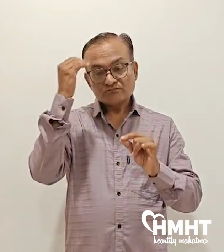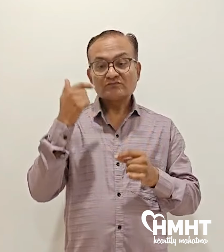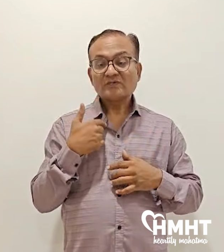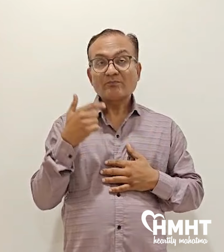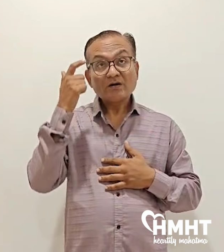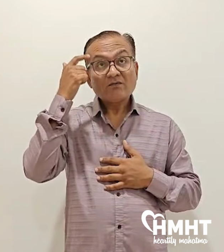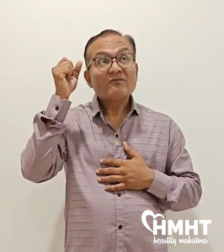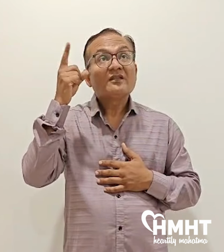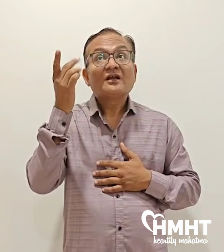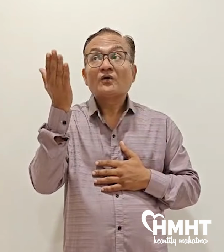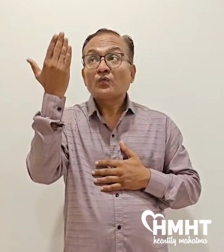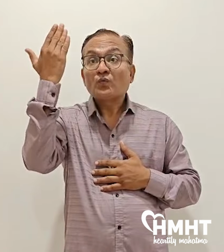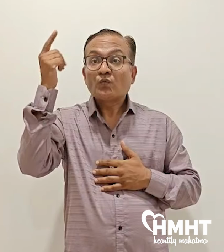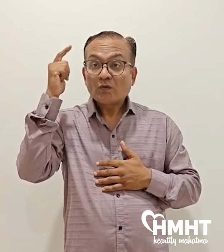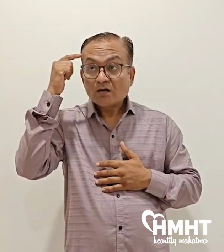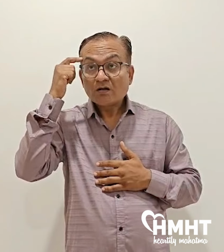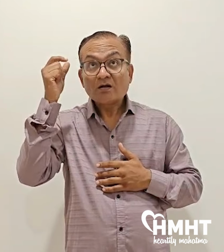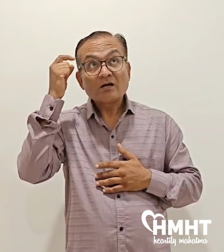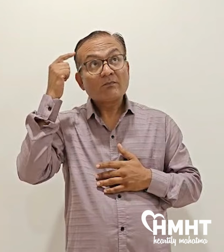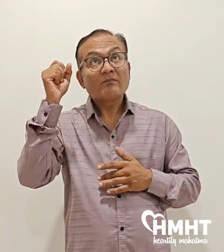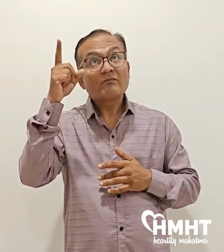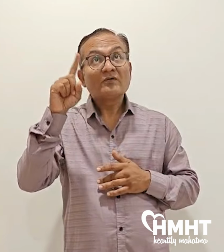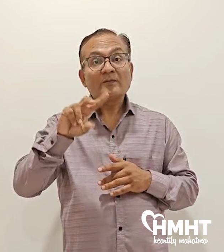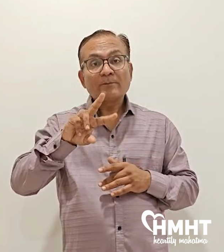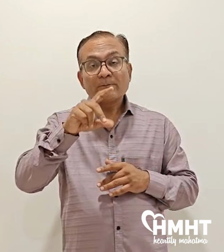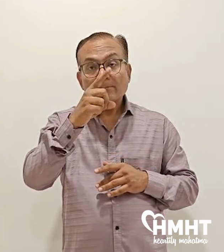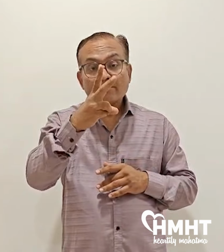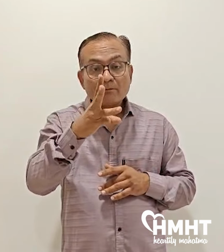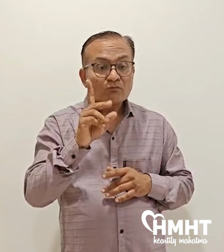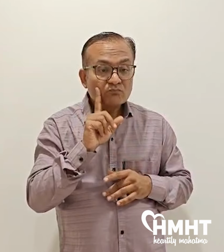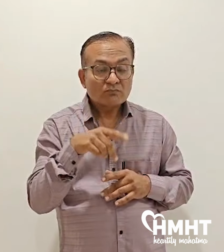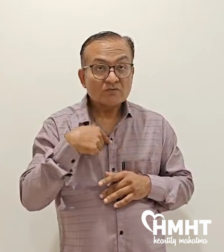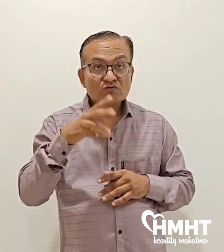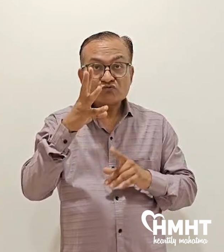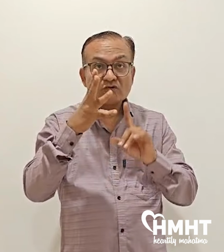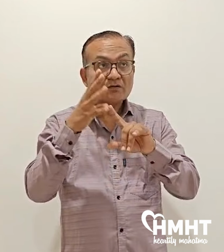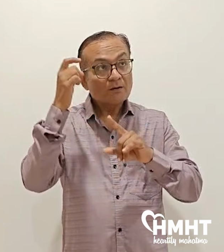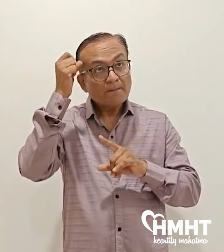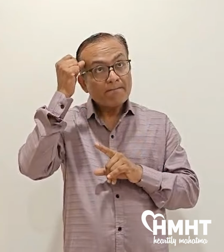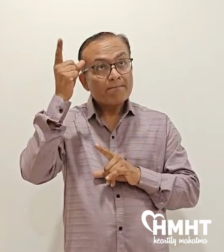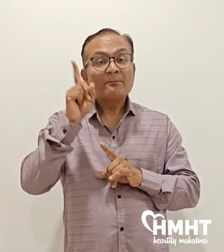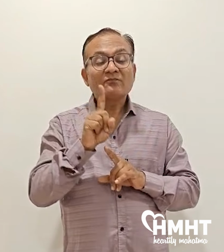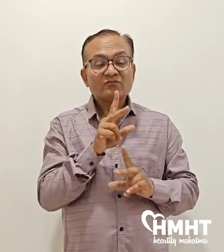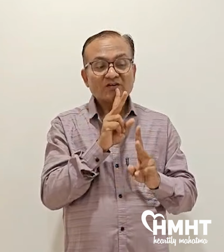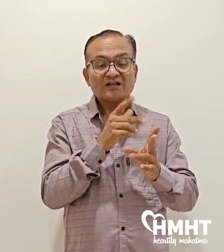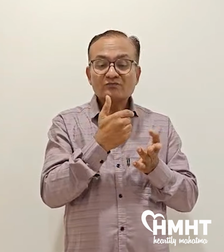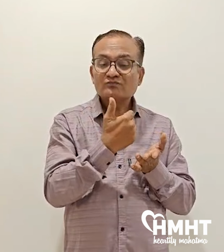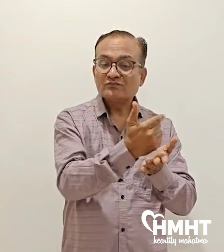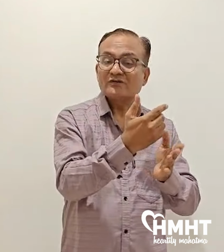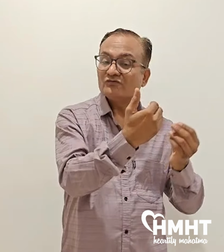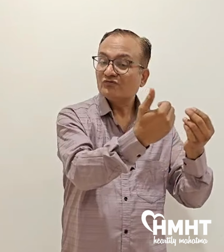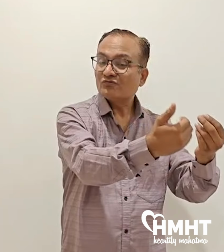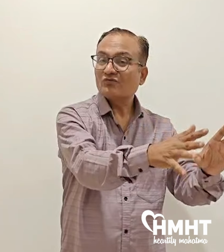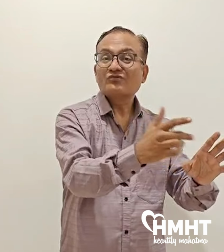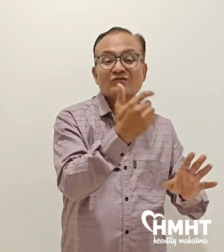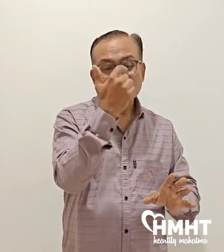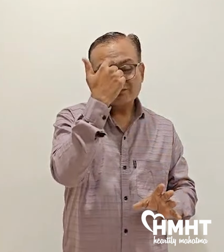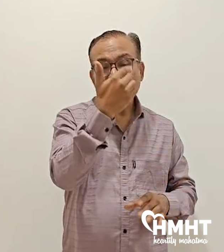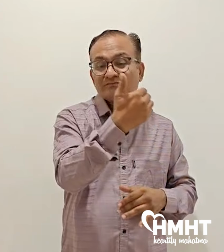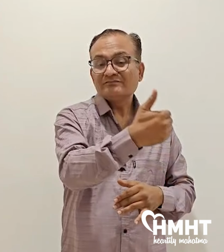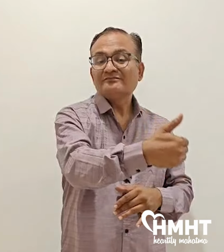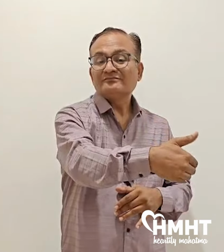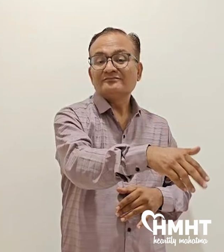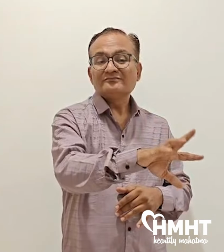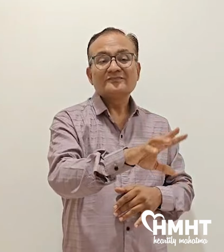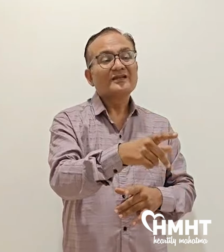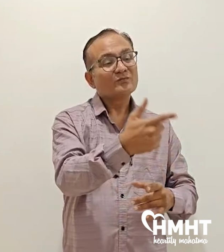થોડા 2-3 વખત પ્રસંગ બને એટલે ચોથી વખતે જાગ્રત રહો. હવે કે આપણે વાત સમજાવીને છોડી દો, પછી જે બન્યું સ્વીકાર. ના એ કે